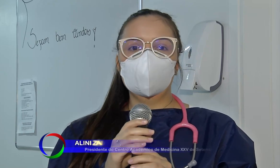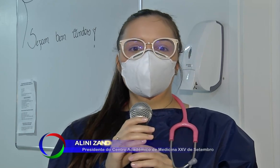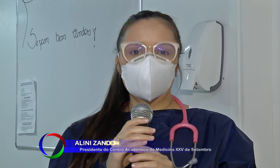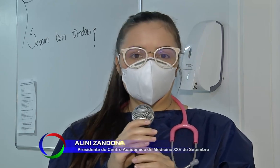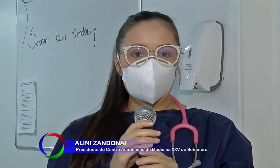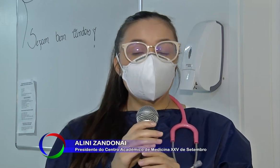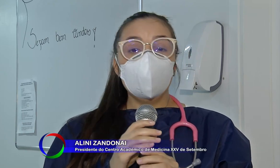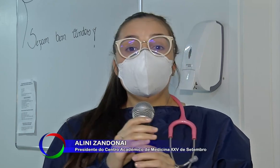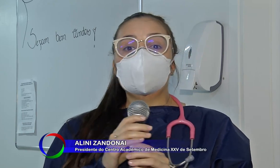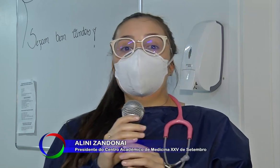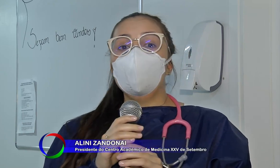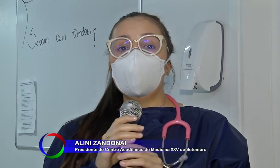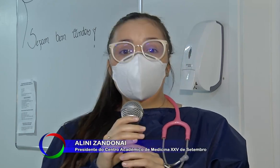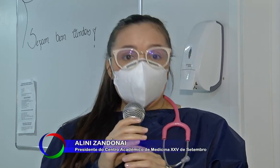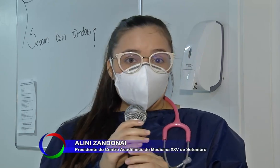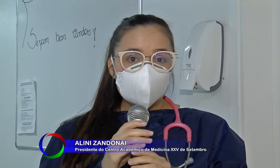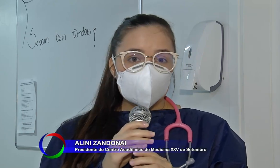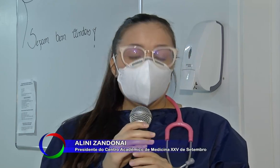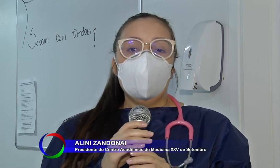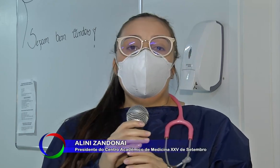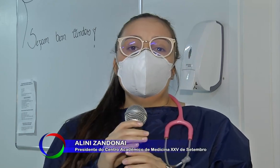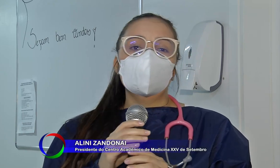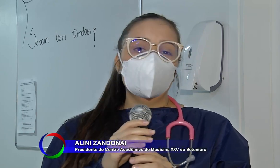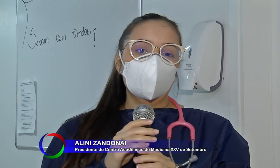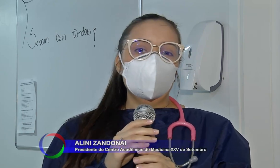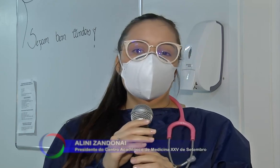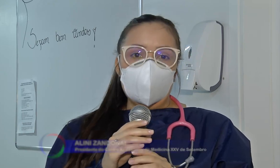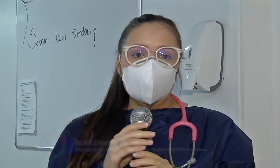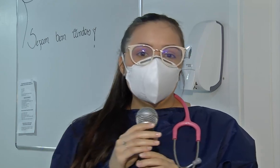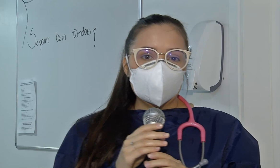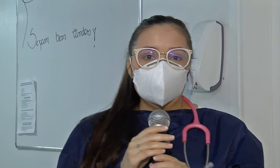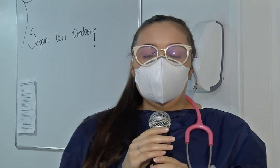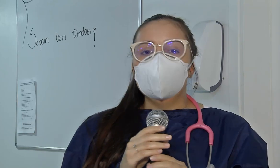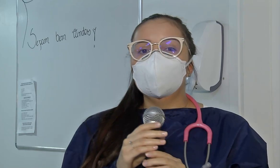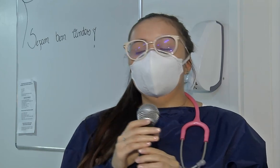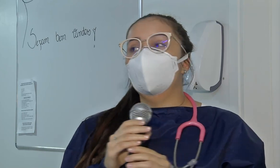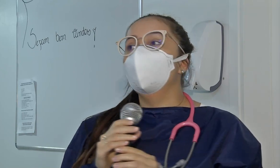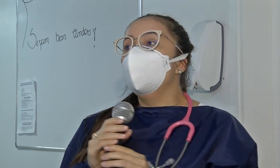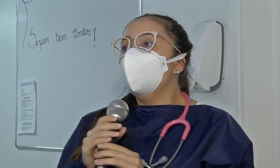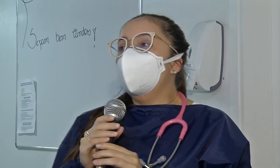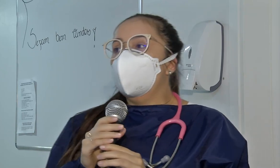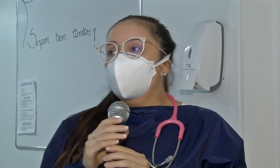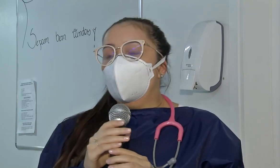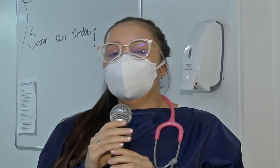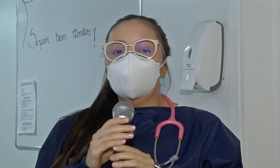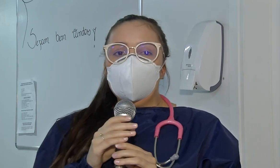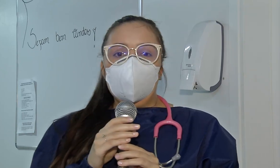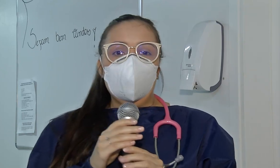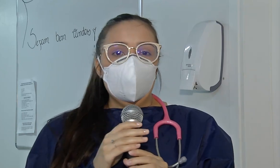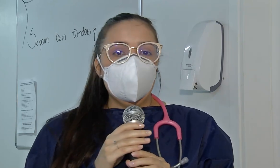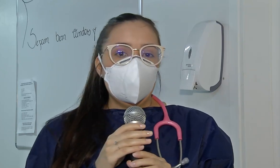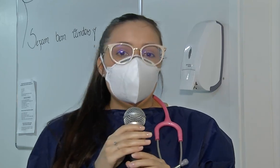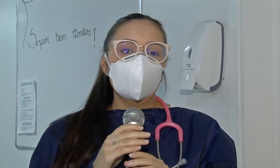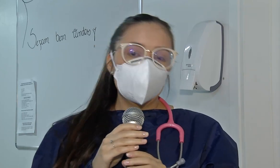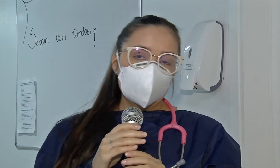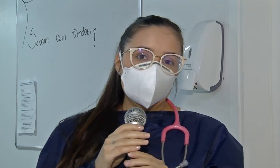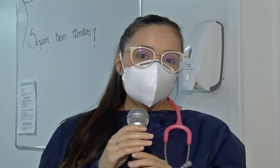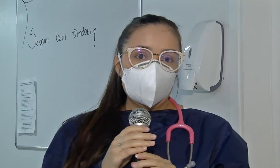população surda são referentes às consultas médicas, né? Então, eu acho que é muito importante que a